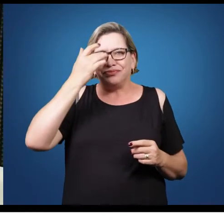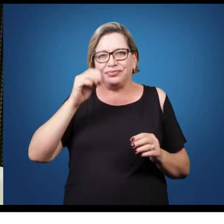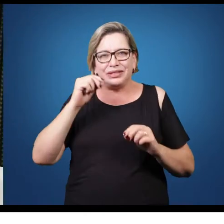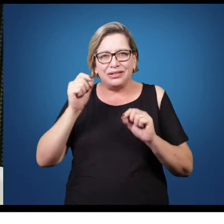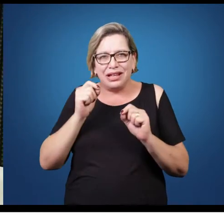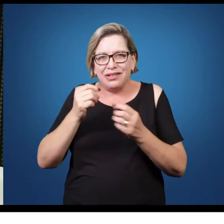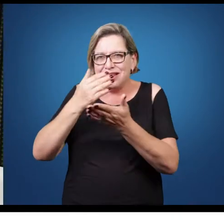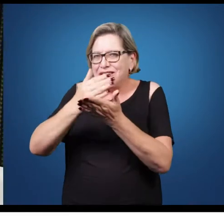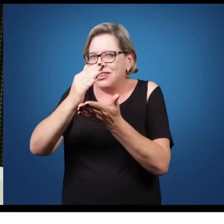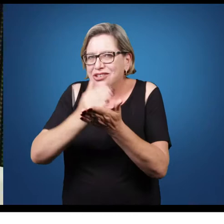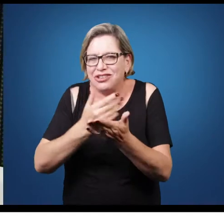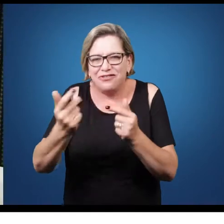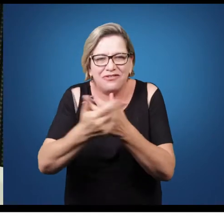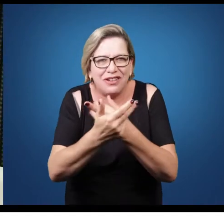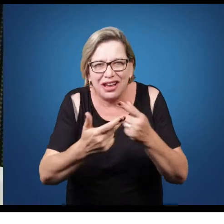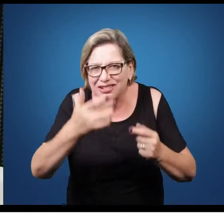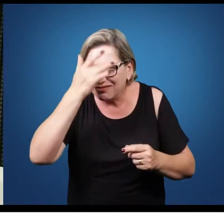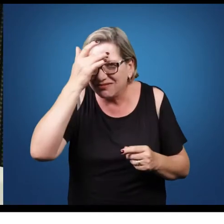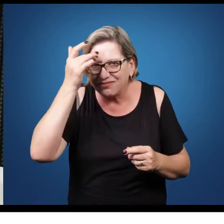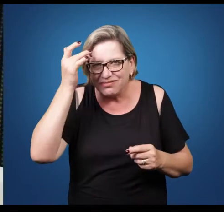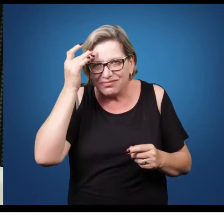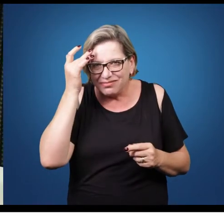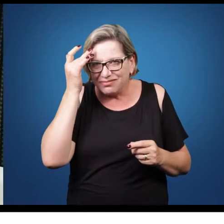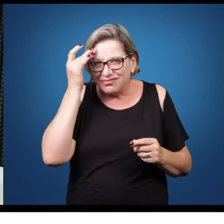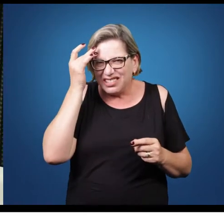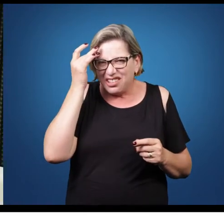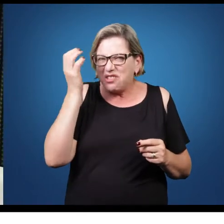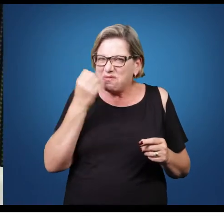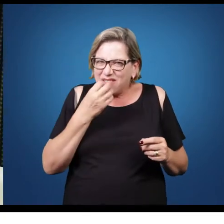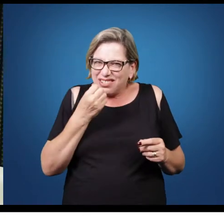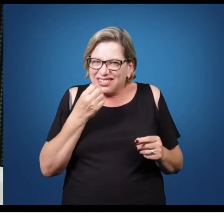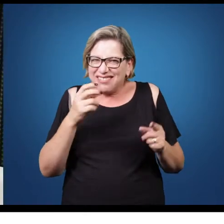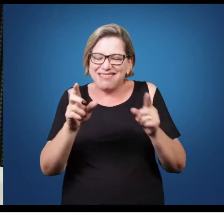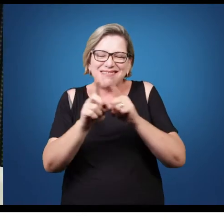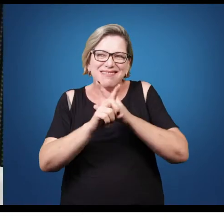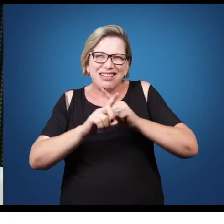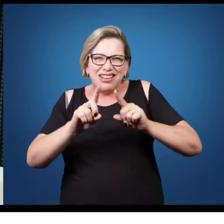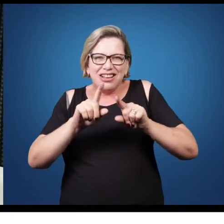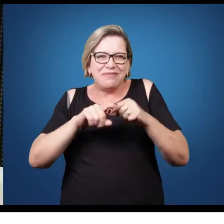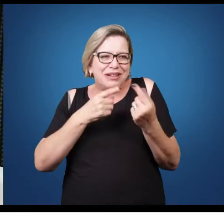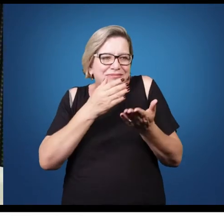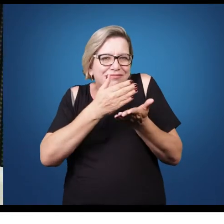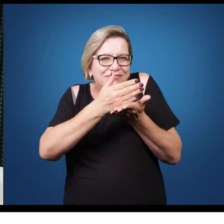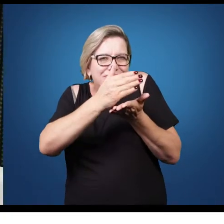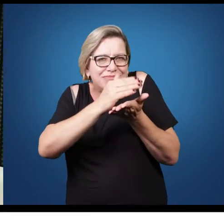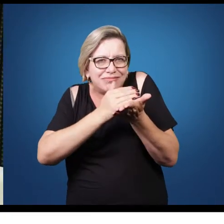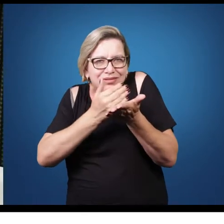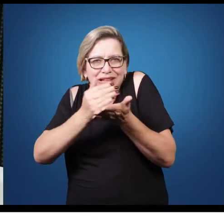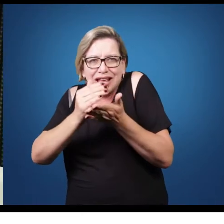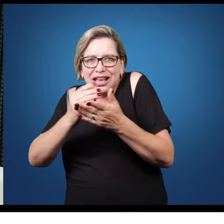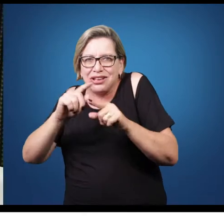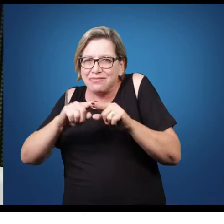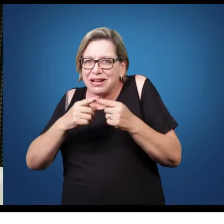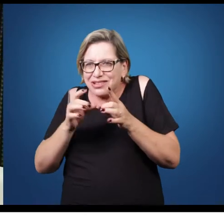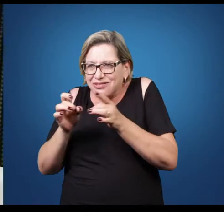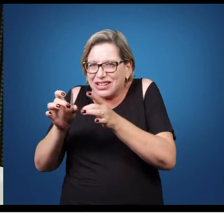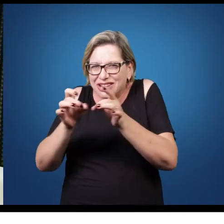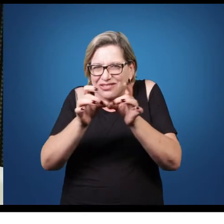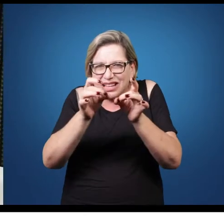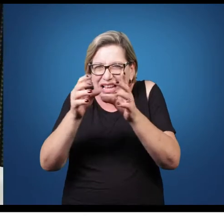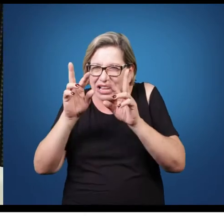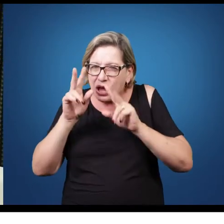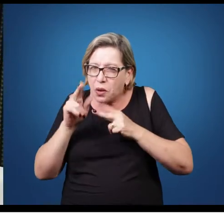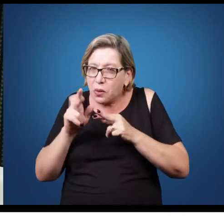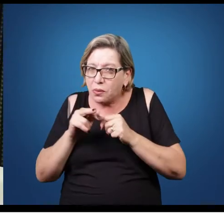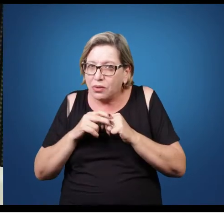pulverizar você e vou investir 500 caras bons aqui mas aí será que você vai conseguir o mesmo número de venda e vai custar